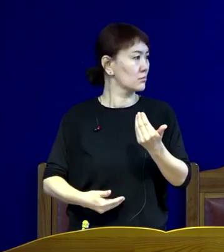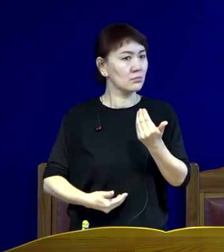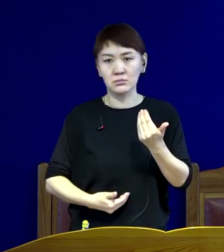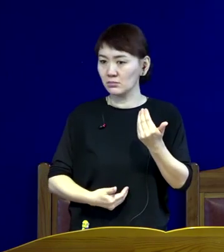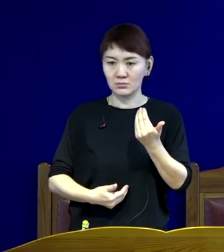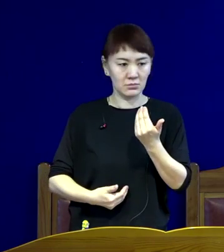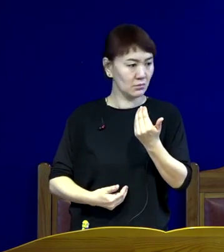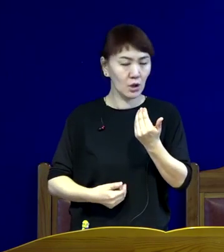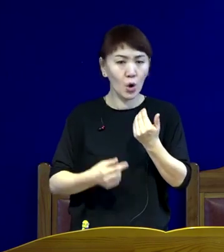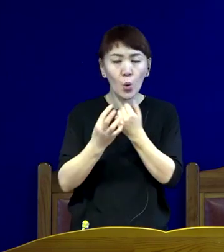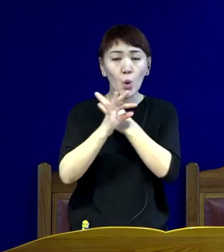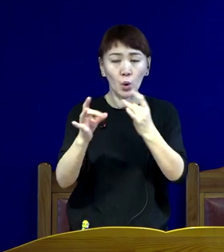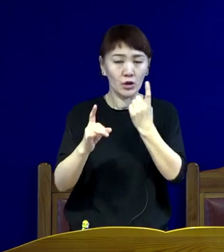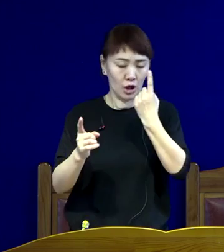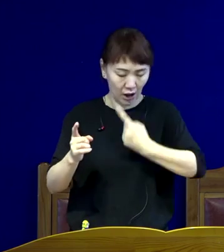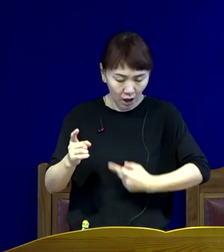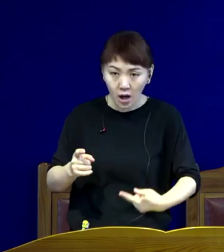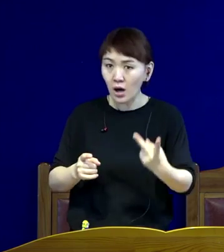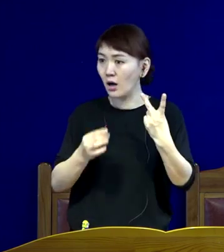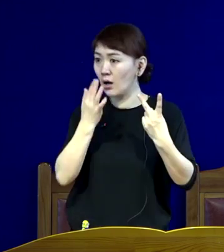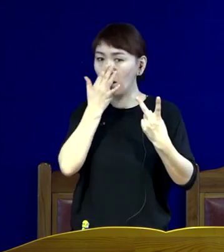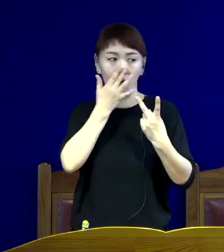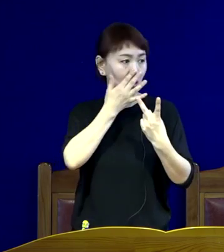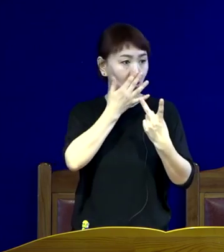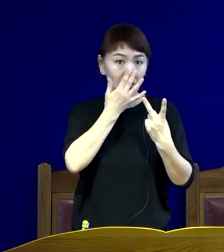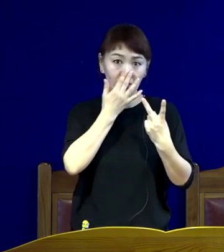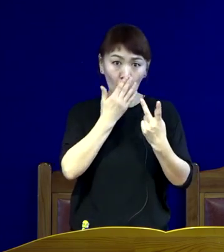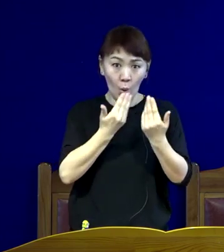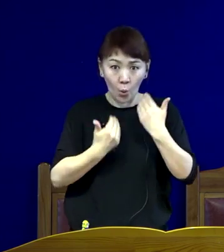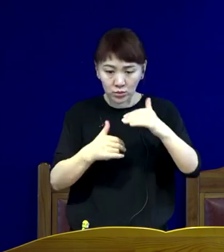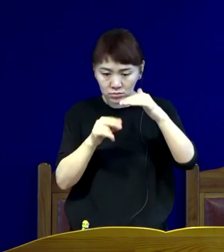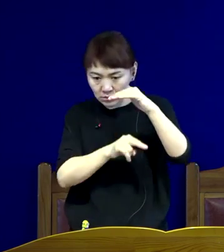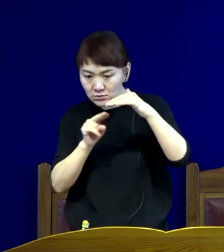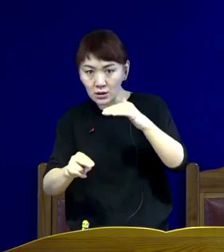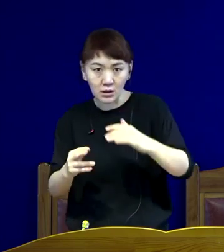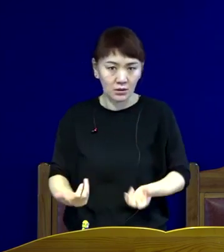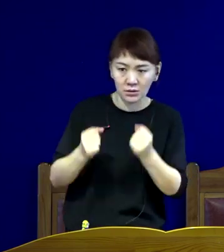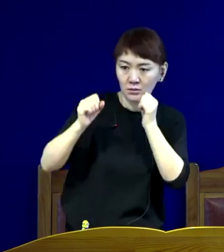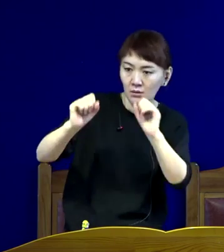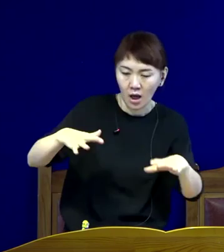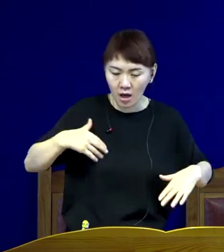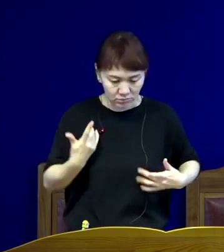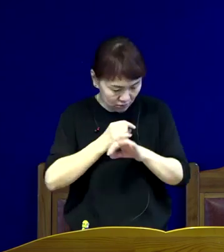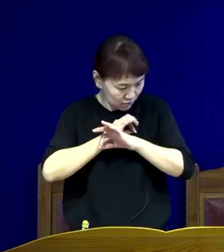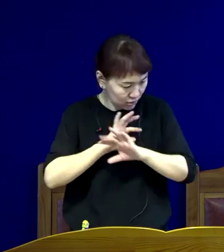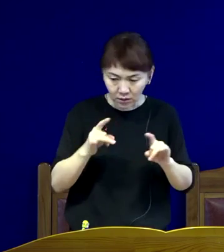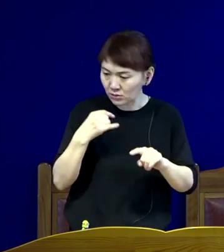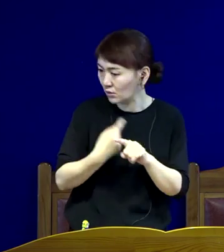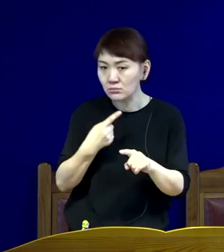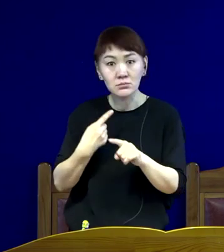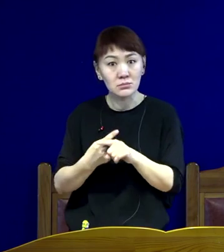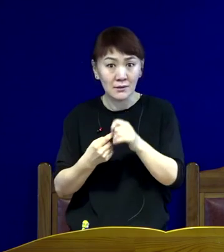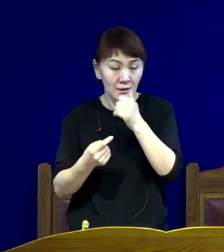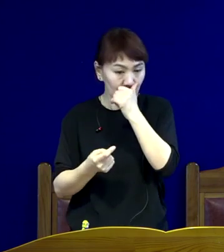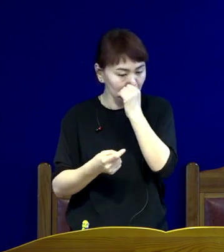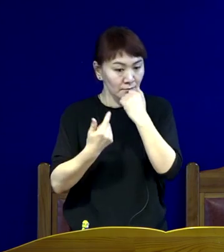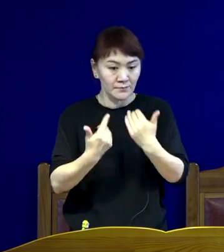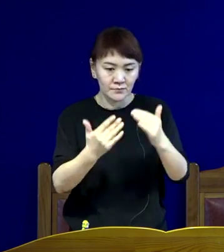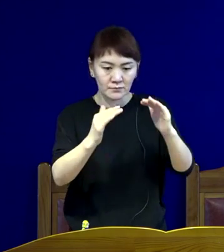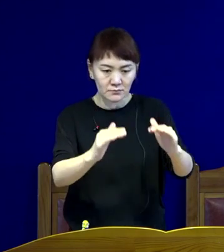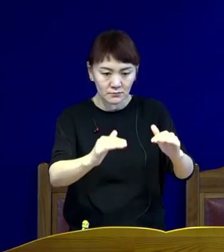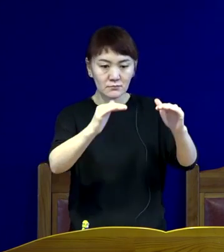байдал өөрчлөгдөв. Хүүхдүүд маань цэцэрлэгт явдаг бол дахиад амьдрал өөрчлөгдөв. Тэр хүүхэд өсөж том